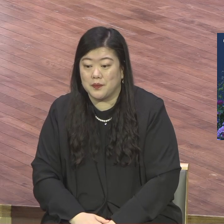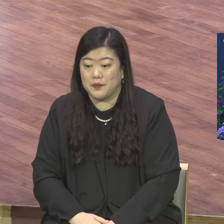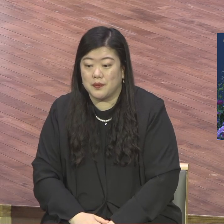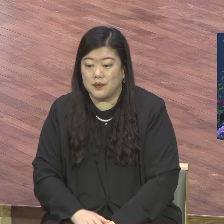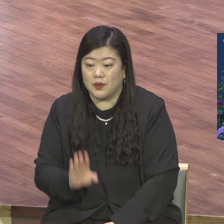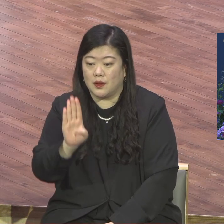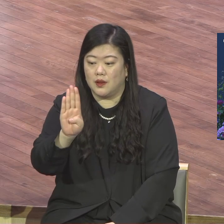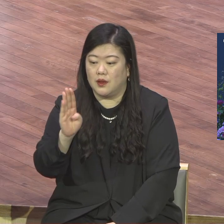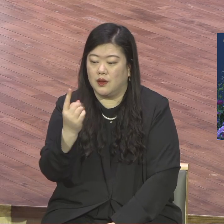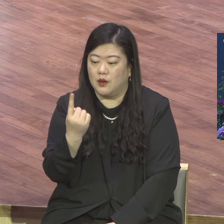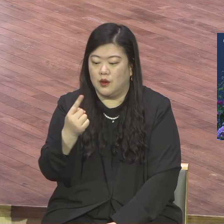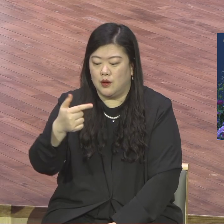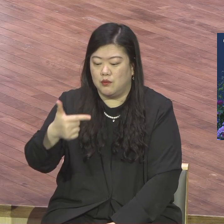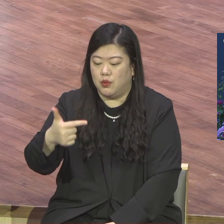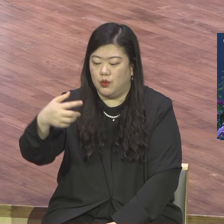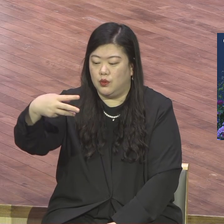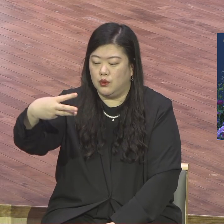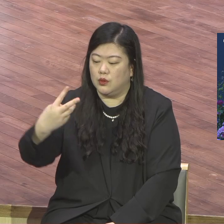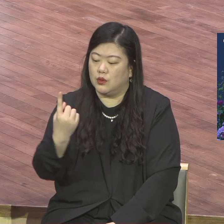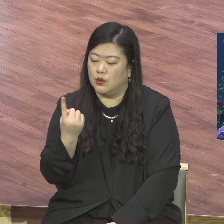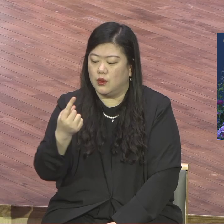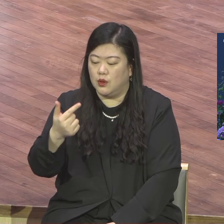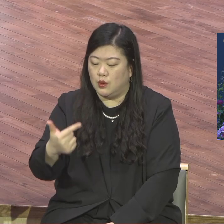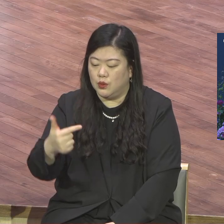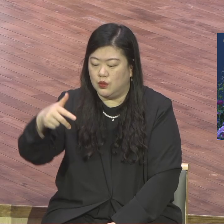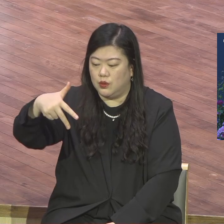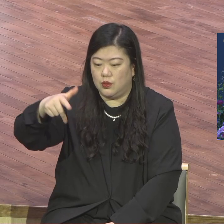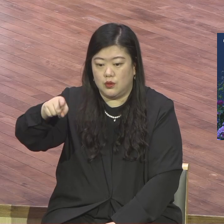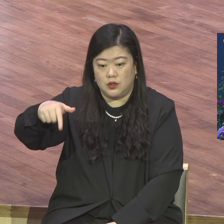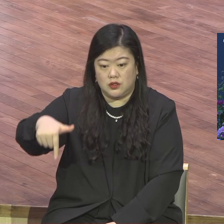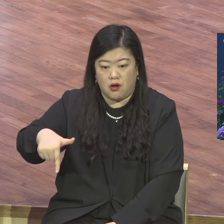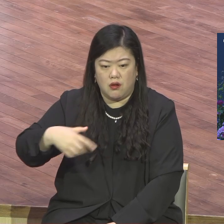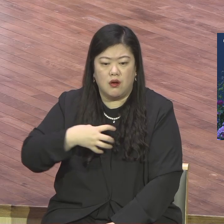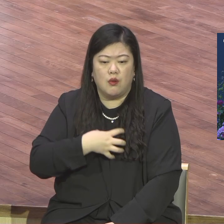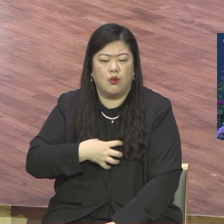본론적 고통, 다시 말하면 영적 고통이죠.